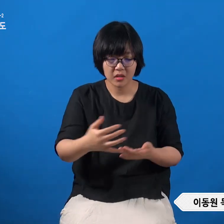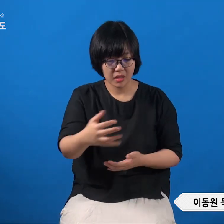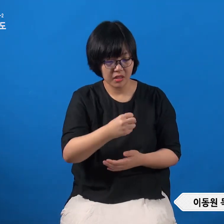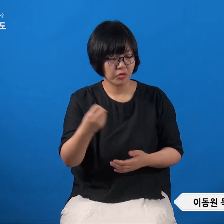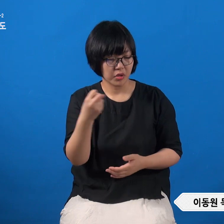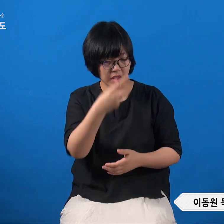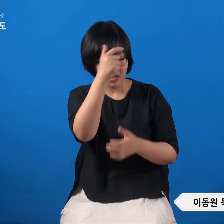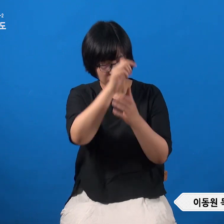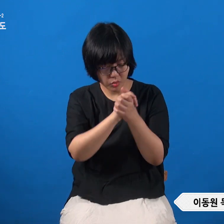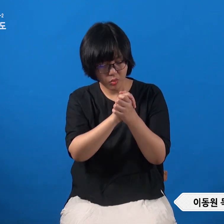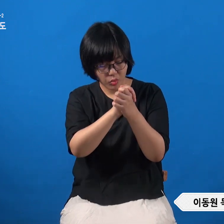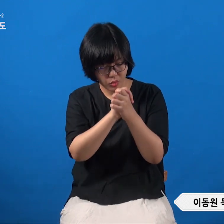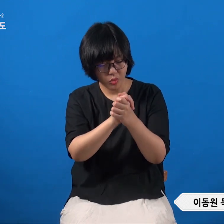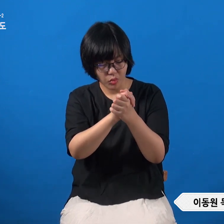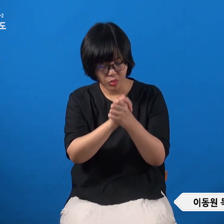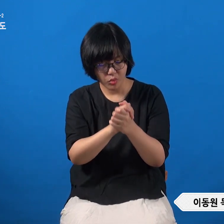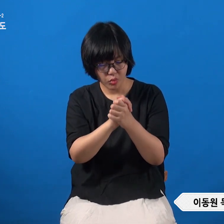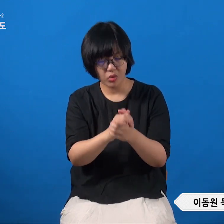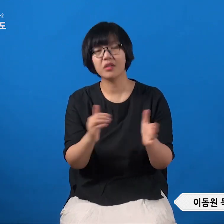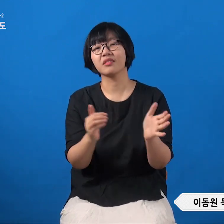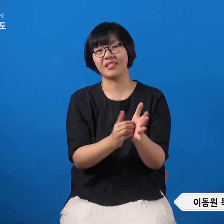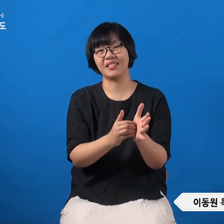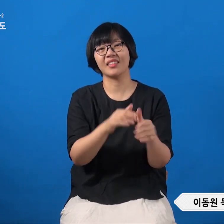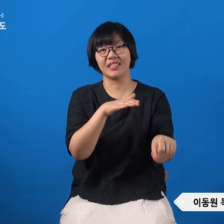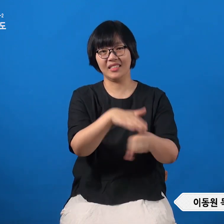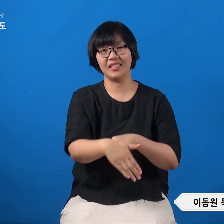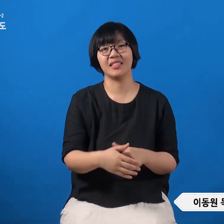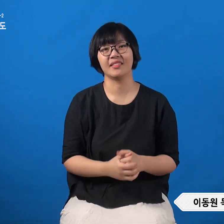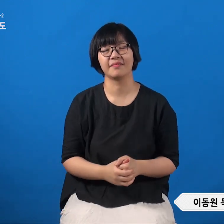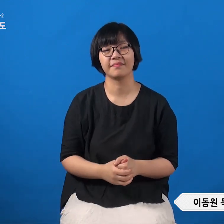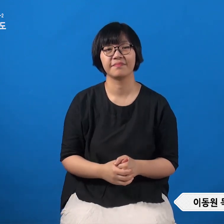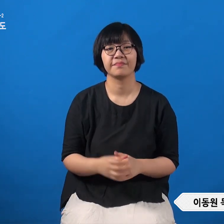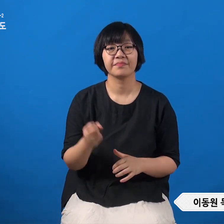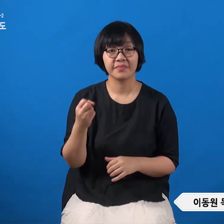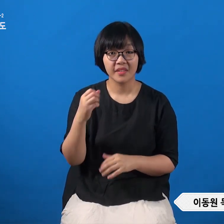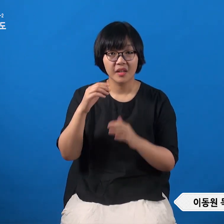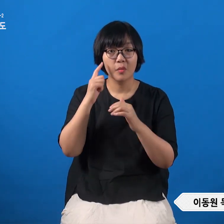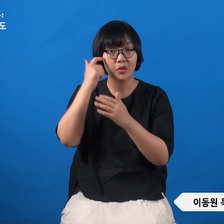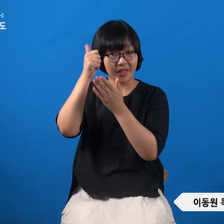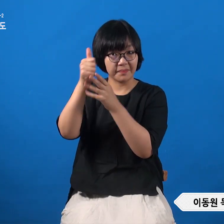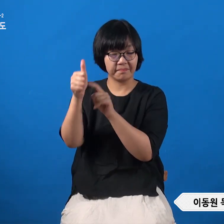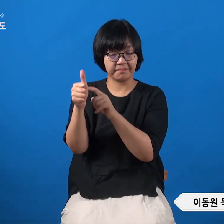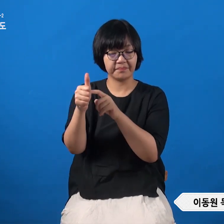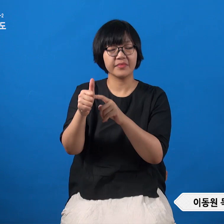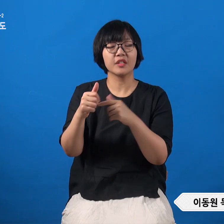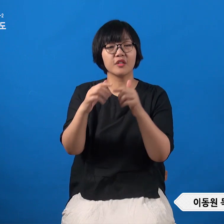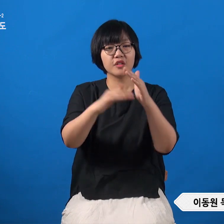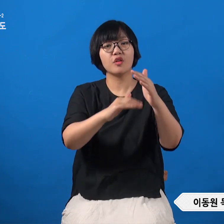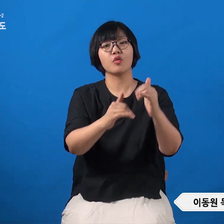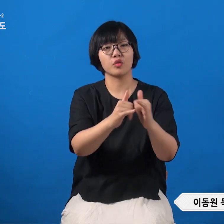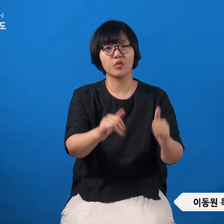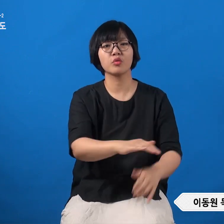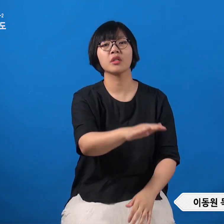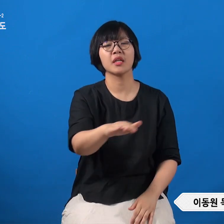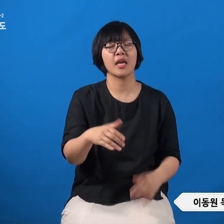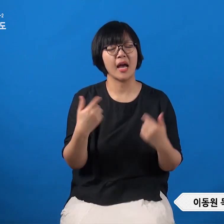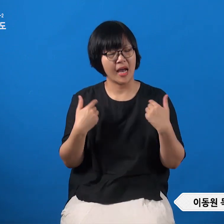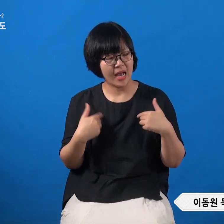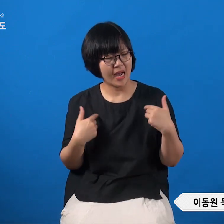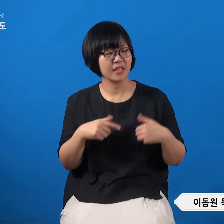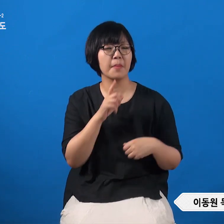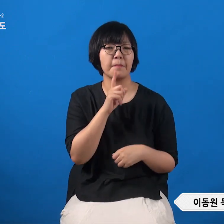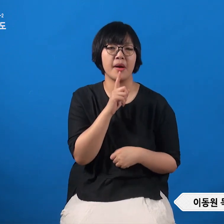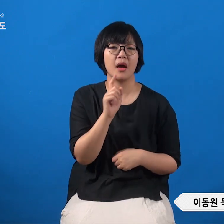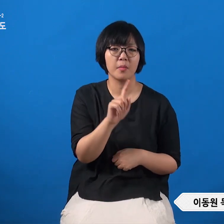기도회를 종결시켰다고 합니다. 자주자주 그는 성도들에게 기도하면서 중요한 것은 평화롭게 통일돼야